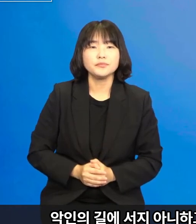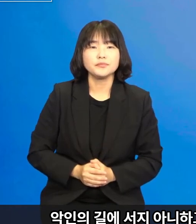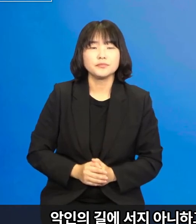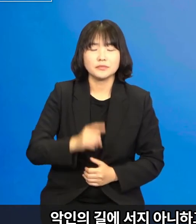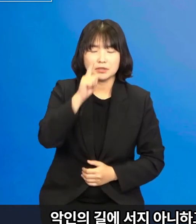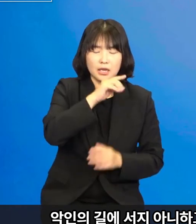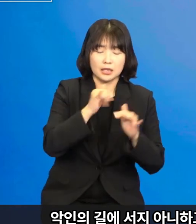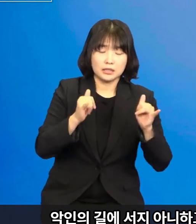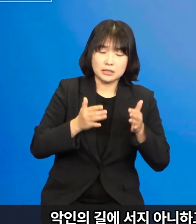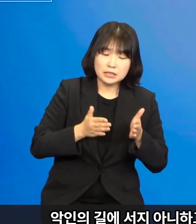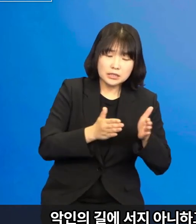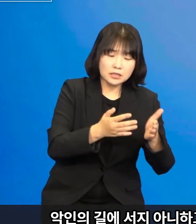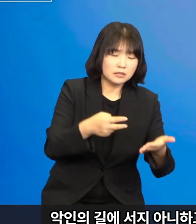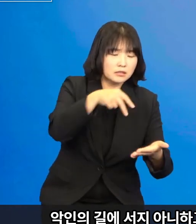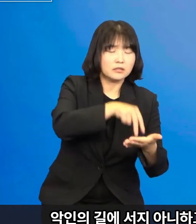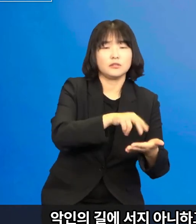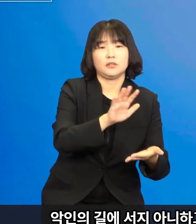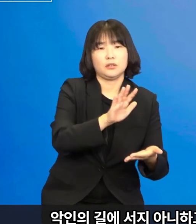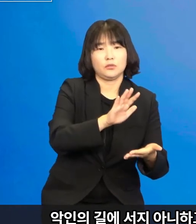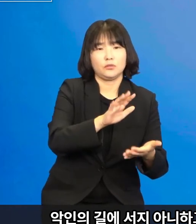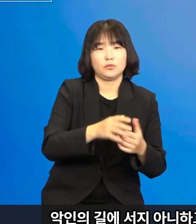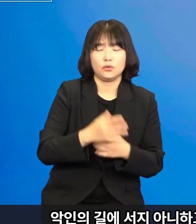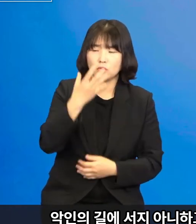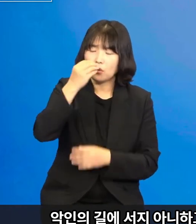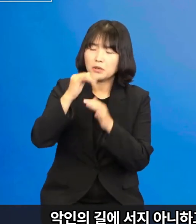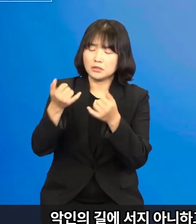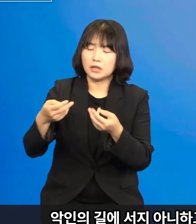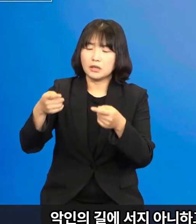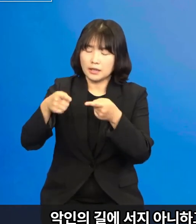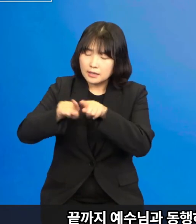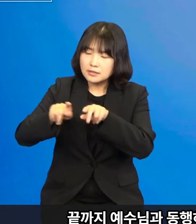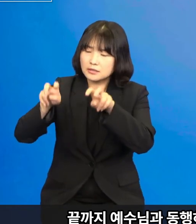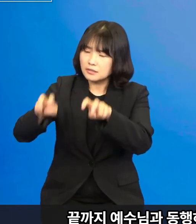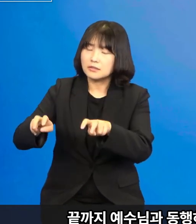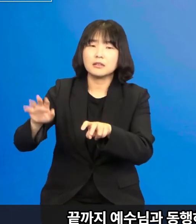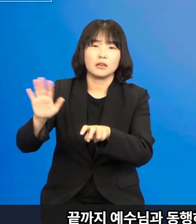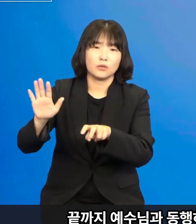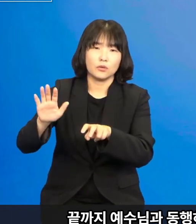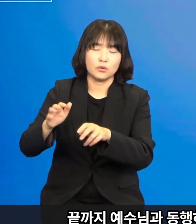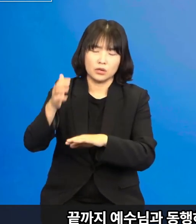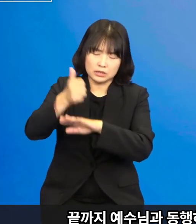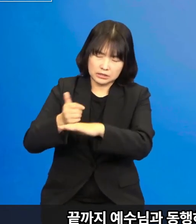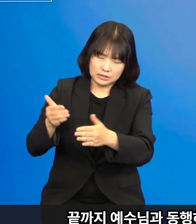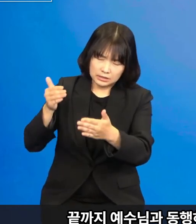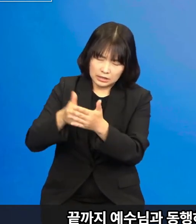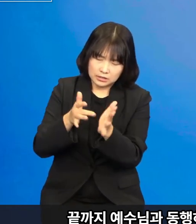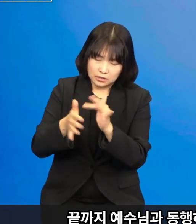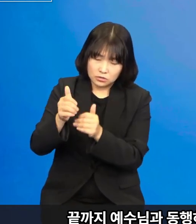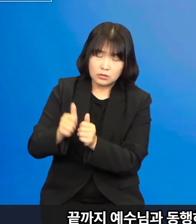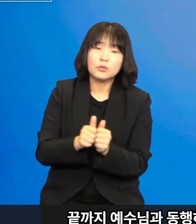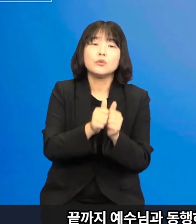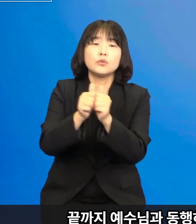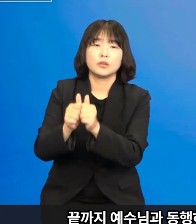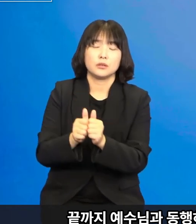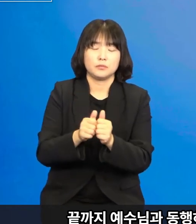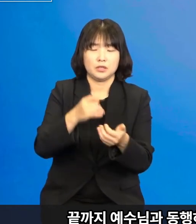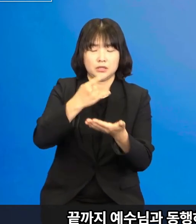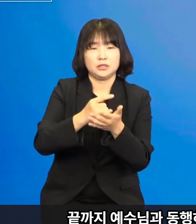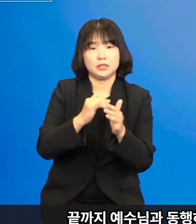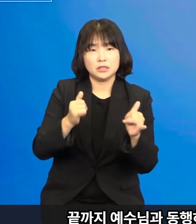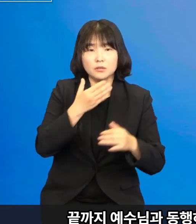악인의 길에 서지 아니하고 오만한 자와 함께 앉지 아니하며 끝까지 예수님과 동행하며 의인으로서 복